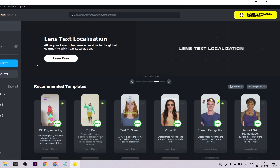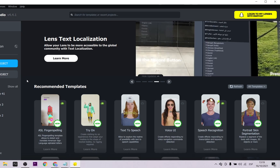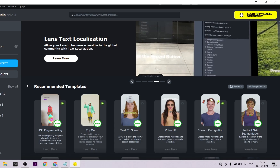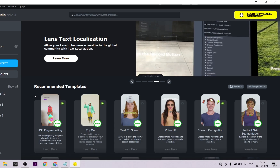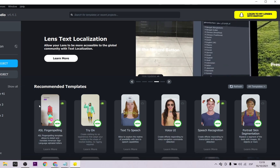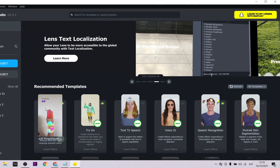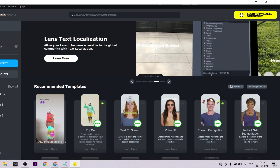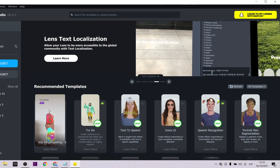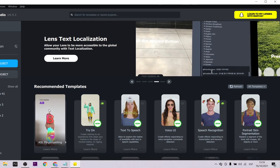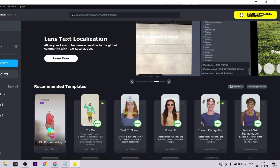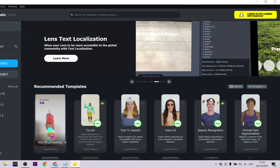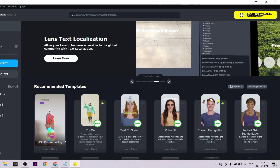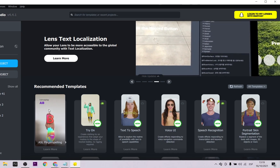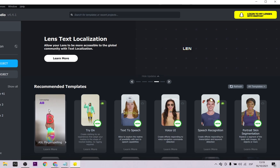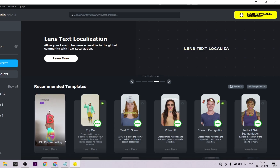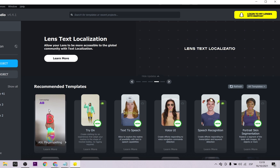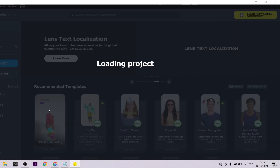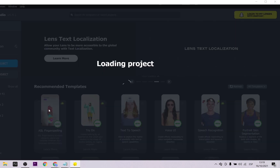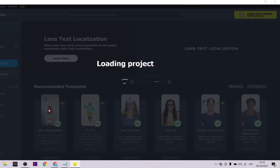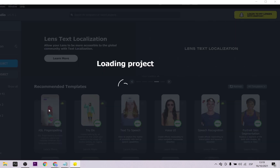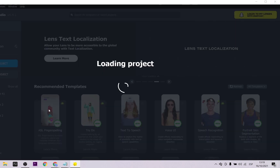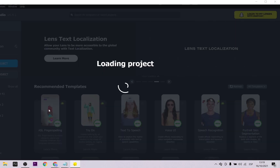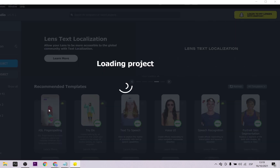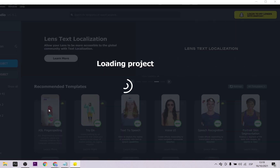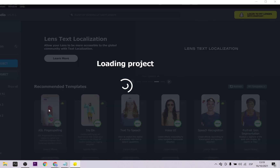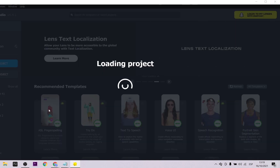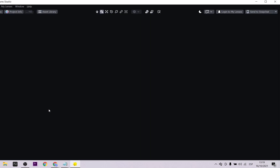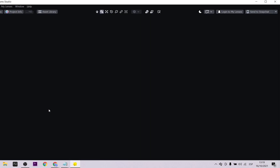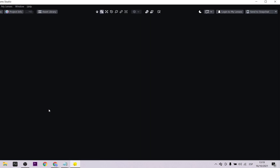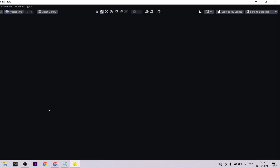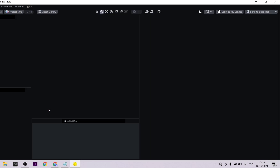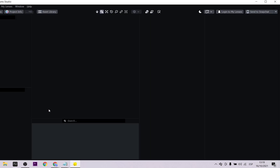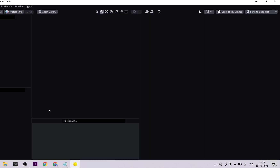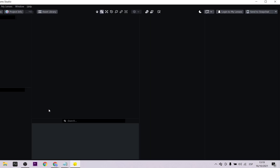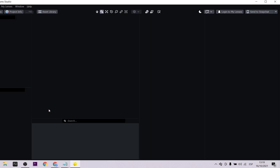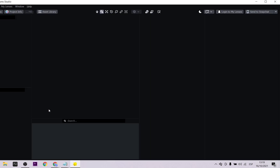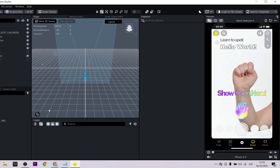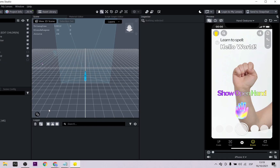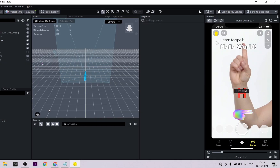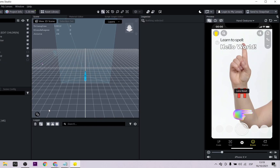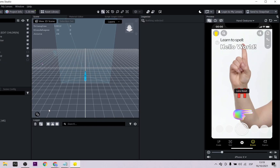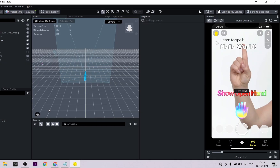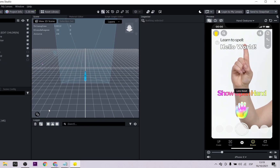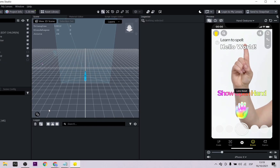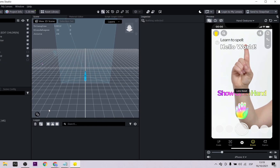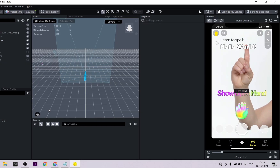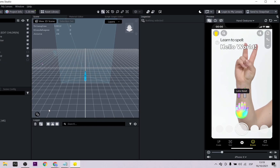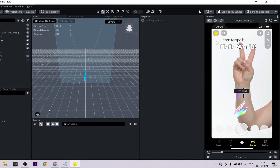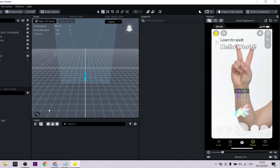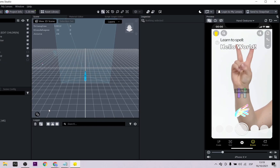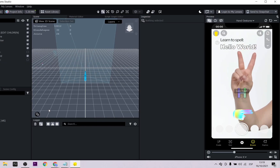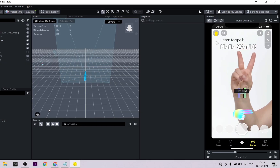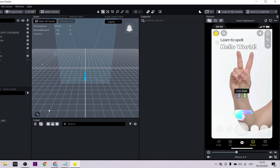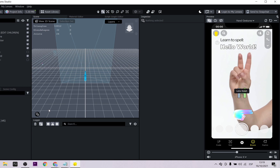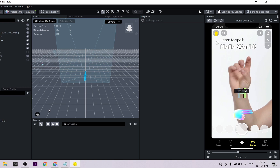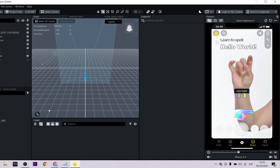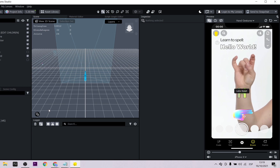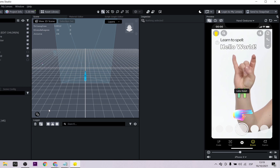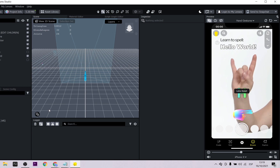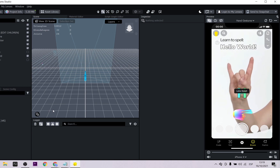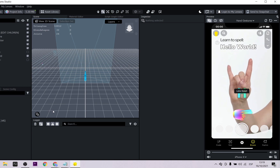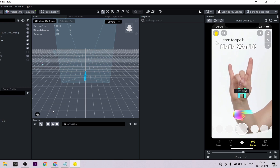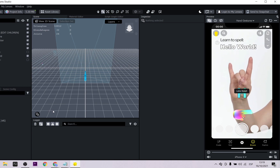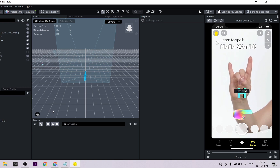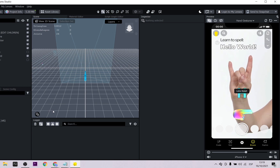La plantilla se llama ASL Finger Spelling y antes de profundizar en el tema tecnológico, quiero explicar un poco más